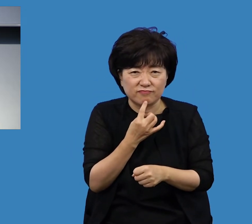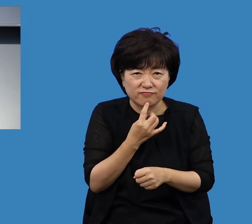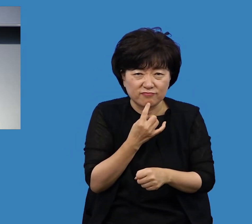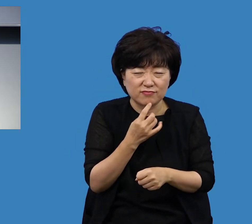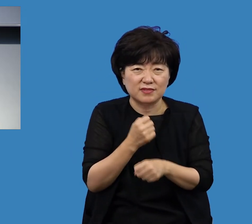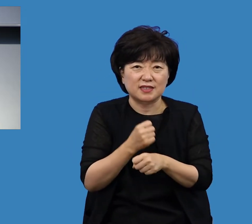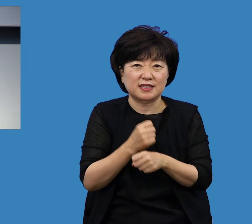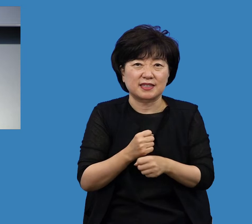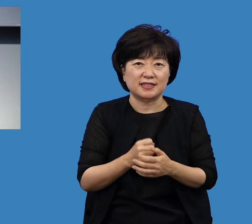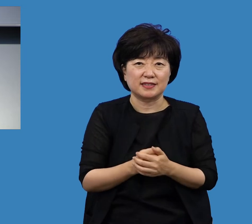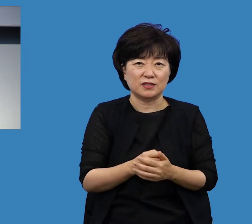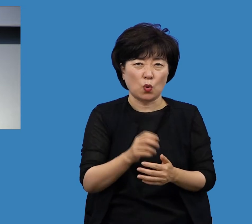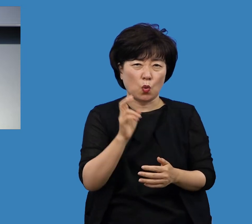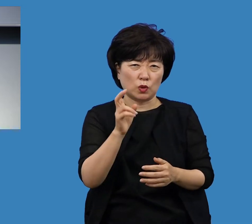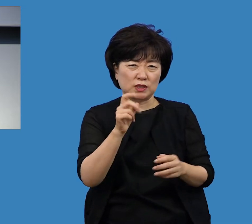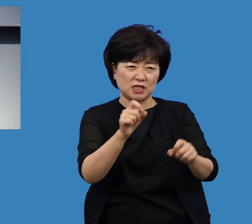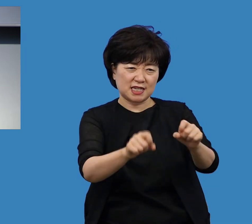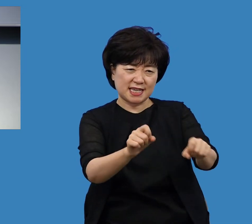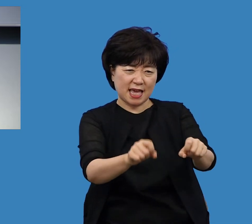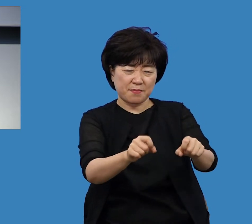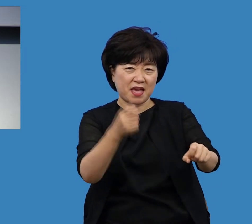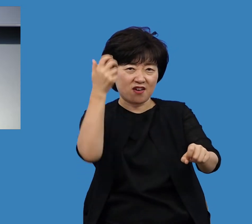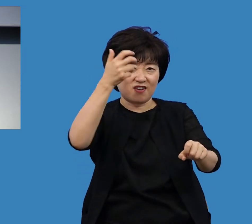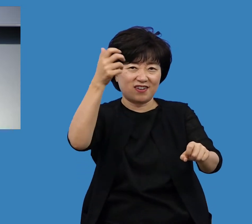혹시 여기 게임의 영을 받은 인간이 있는가?